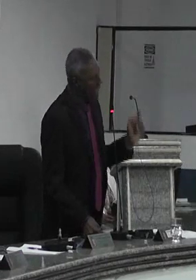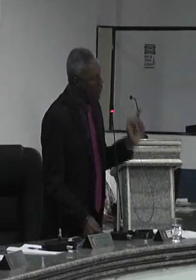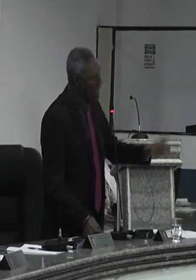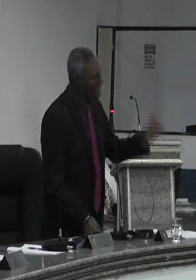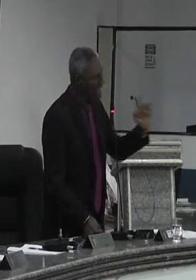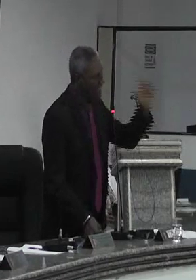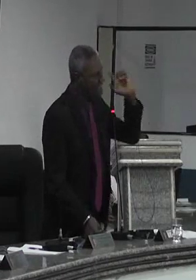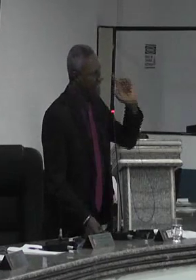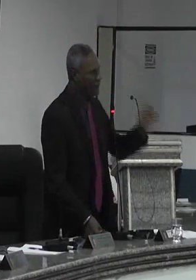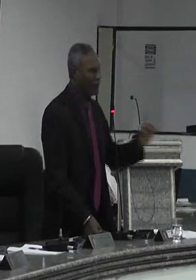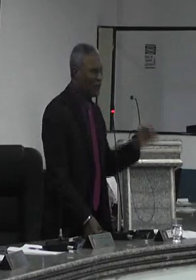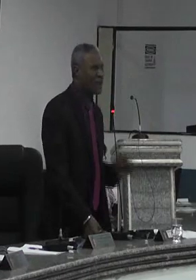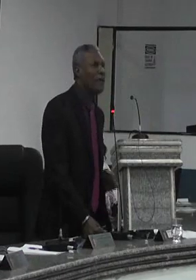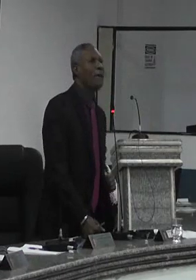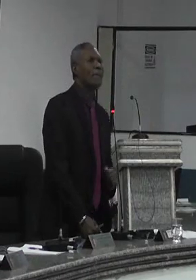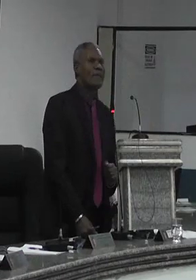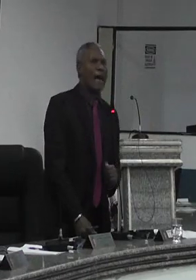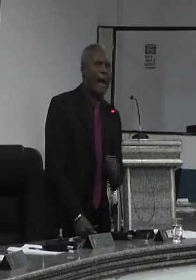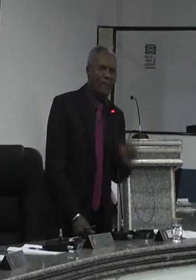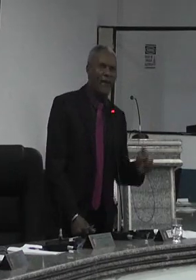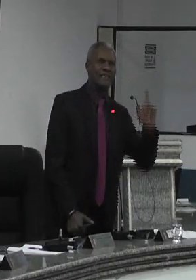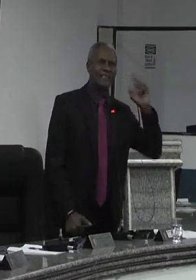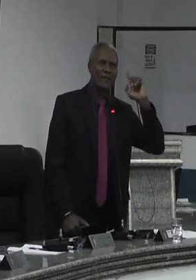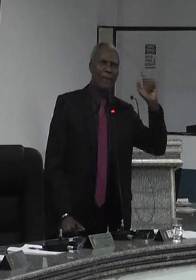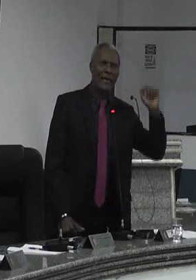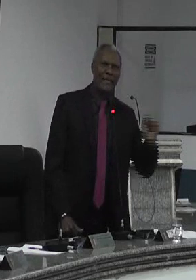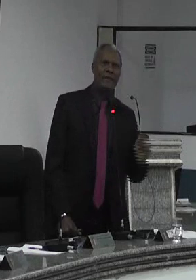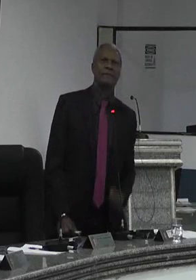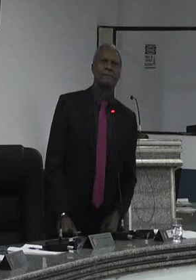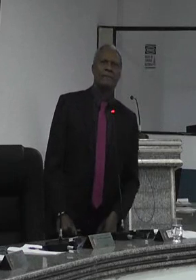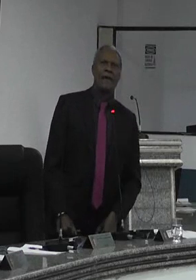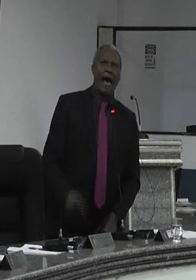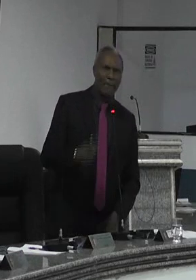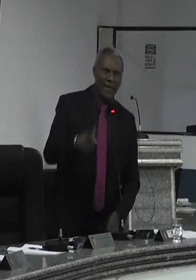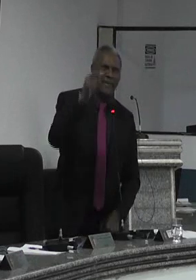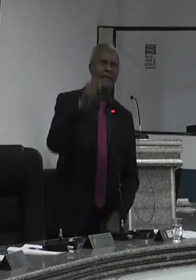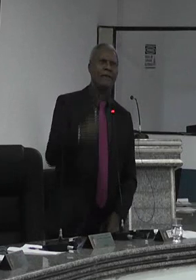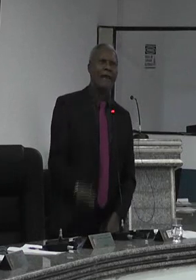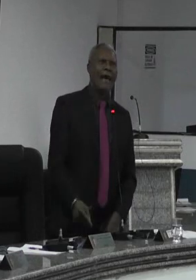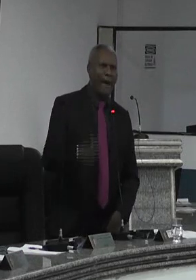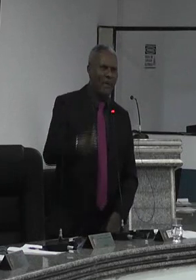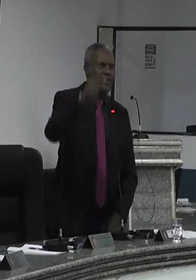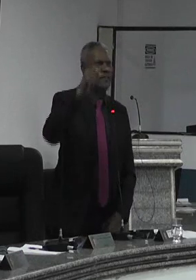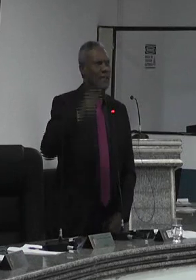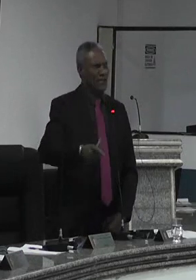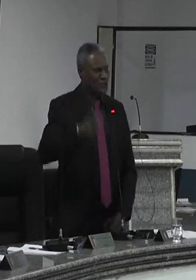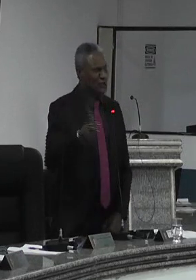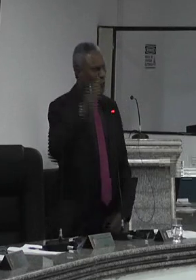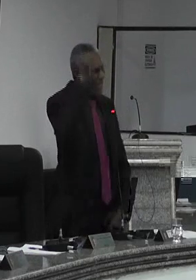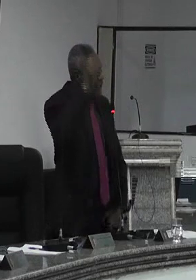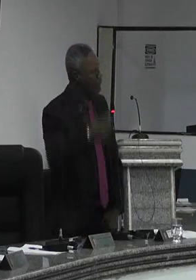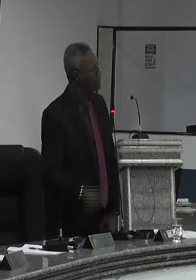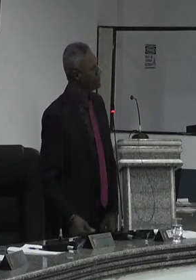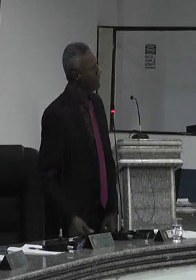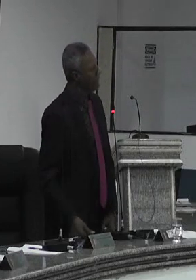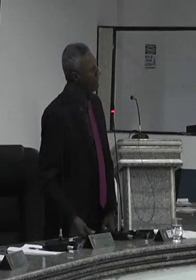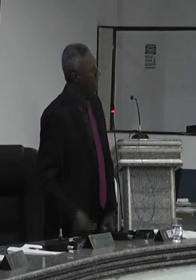Não é uma liderança que fique apenas dizendo amém, amém, amém e de